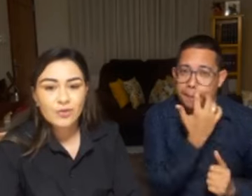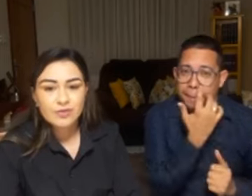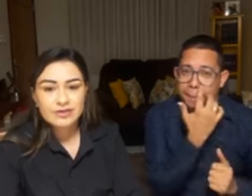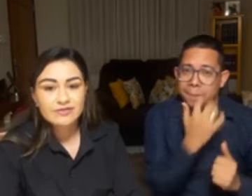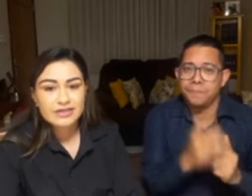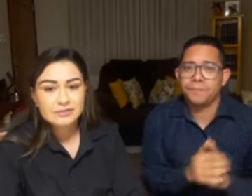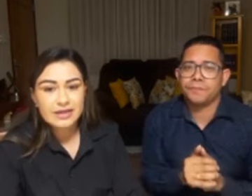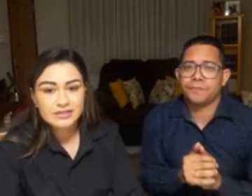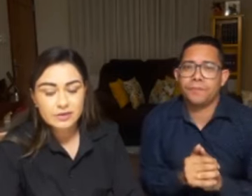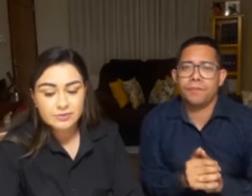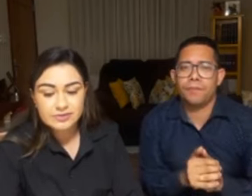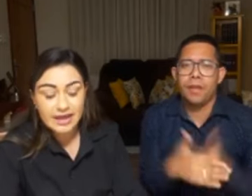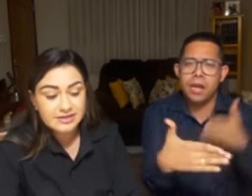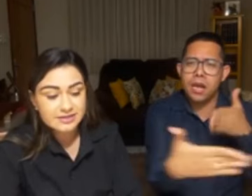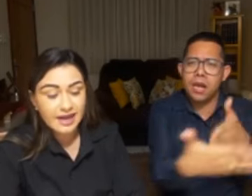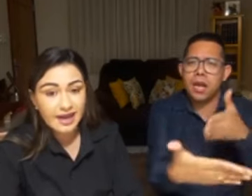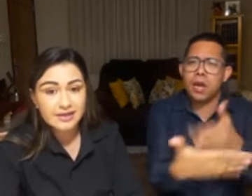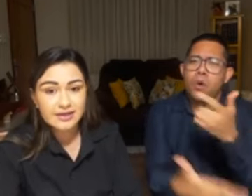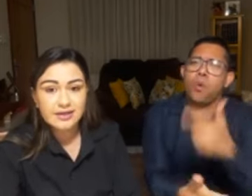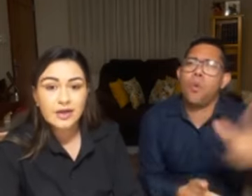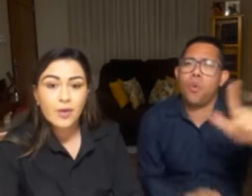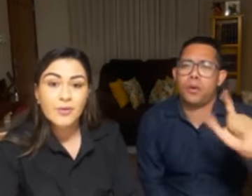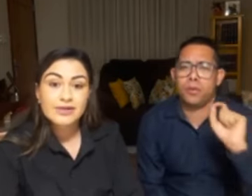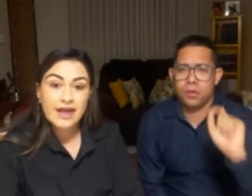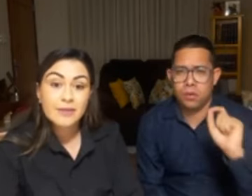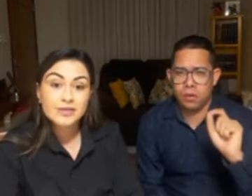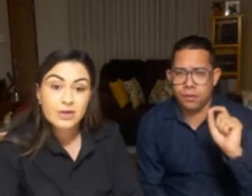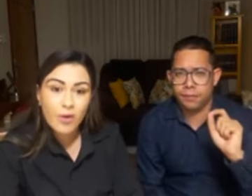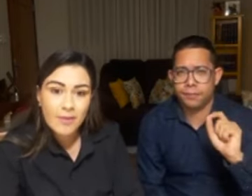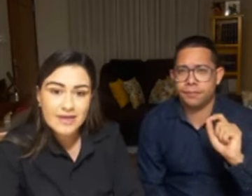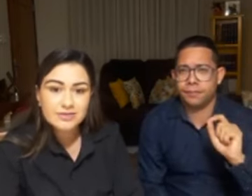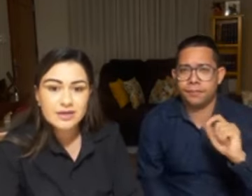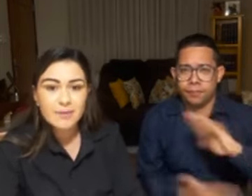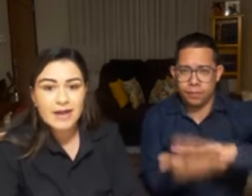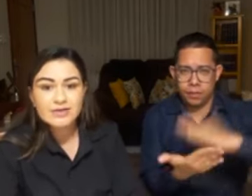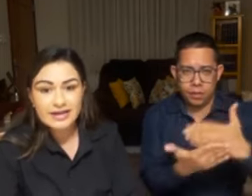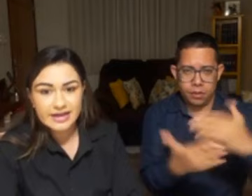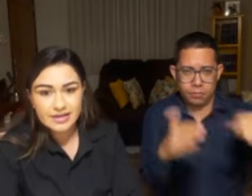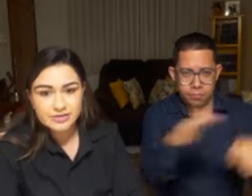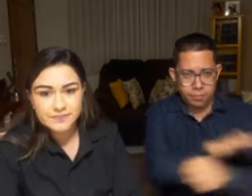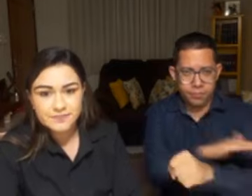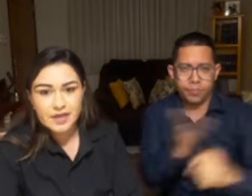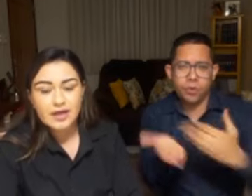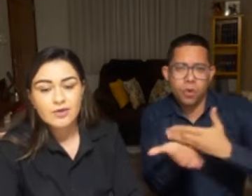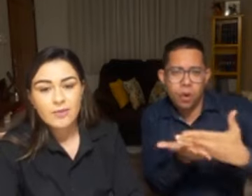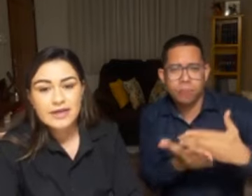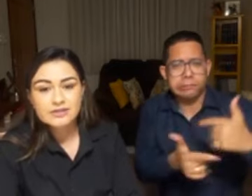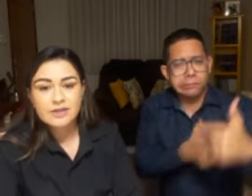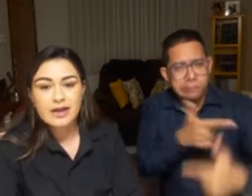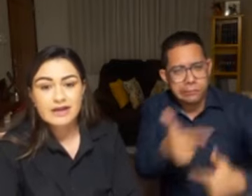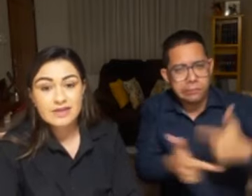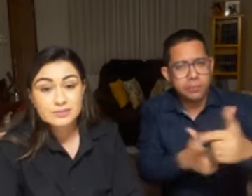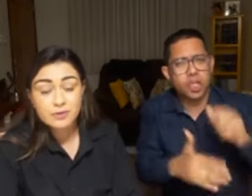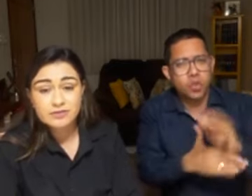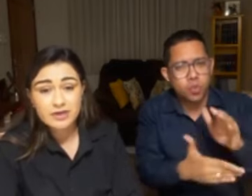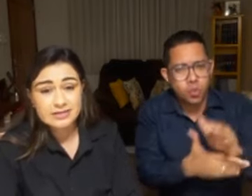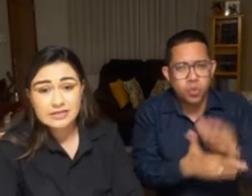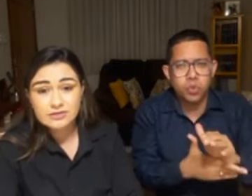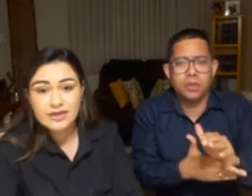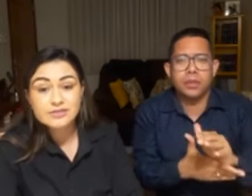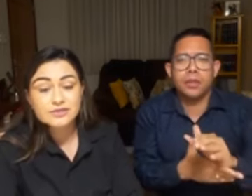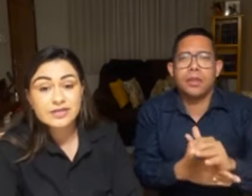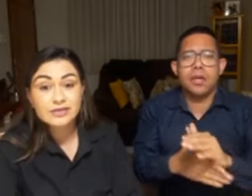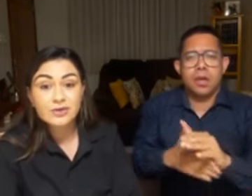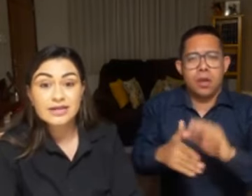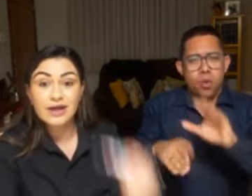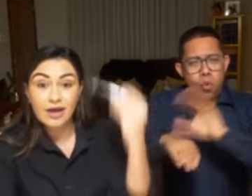gente encontra, infelizmente acontece, é que o intérprete ele começa o trabalho na igreja. Começa o trabalho, ele vai se profissionalizando,